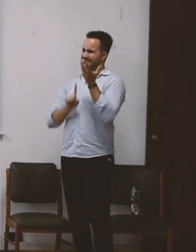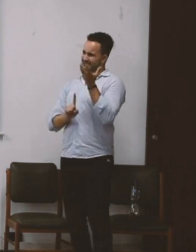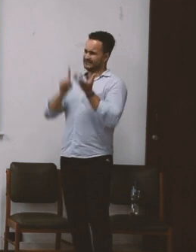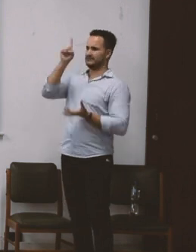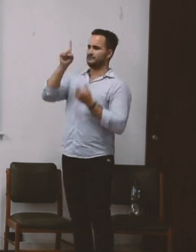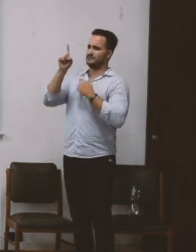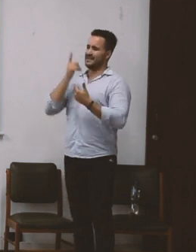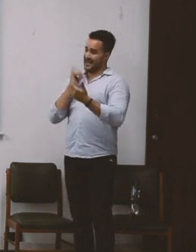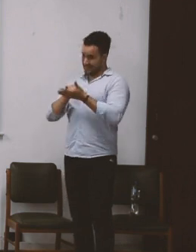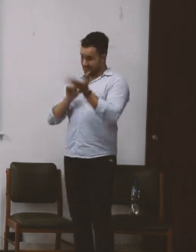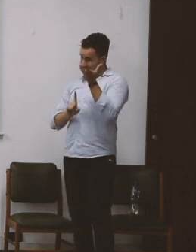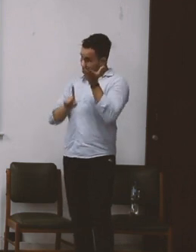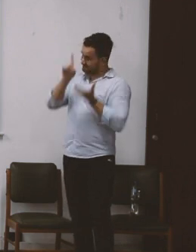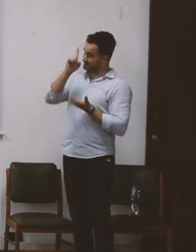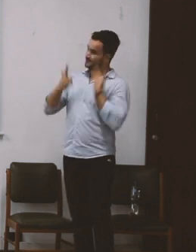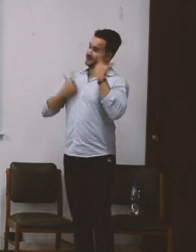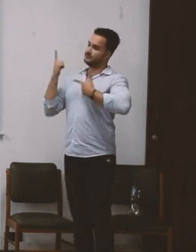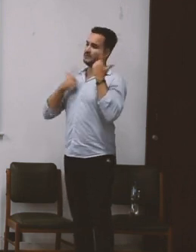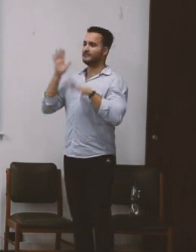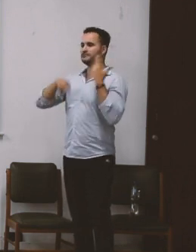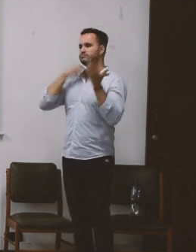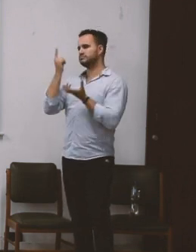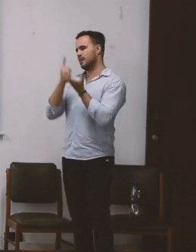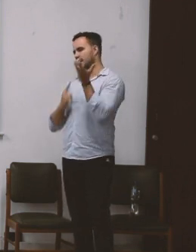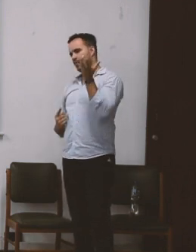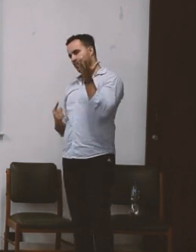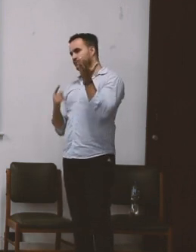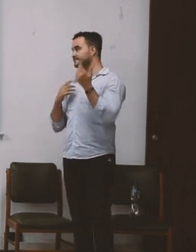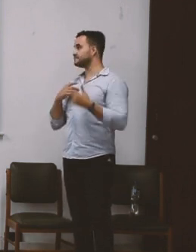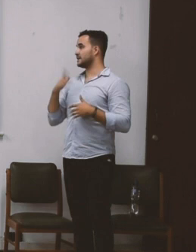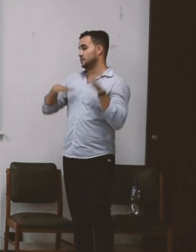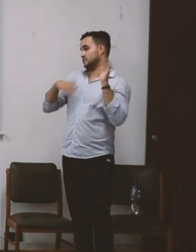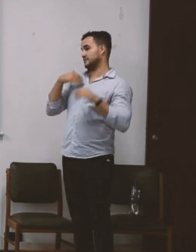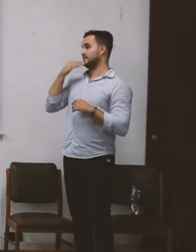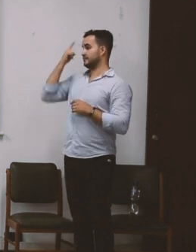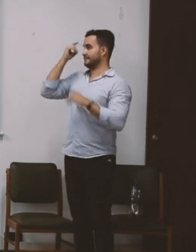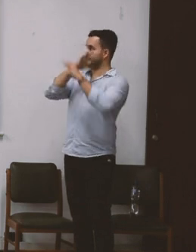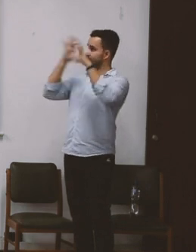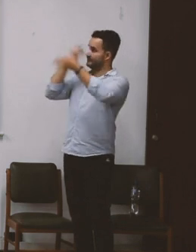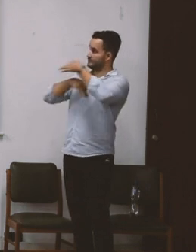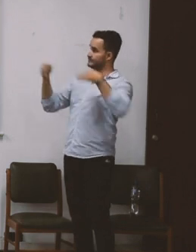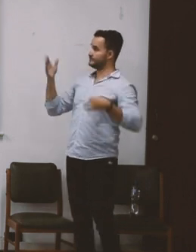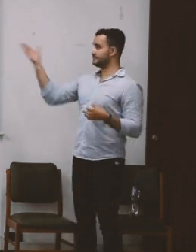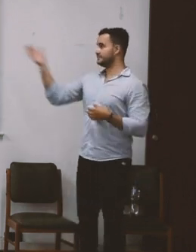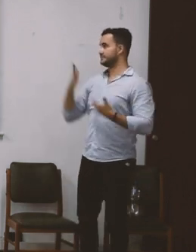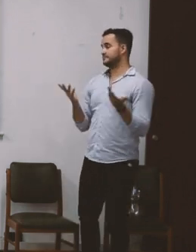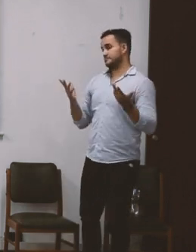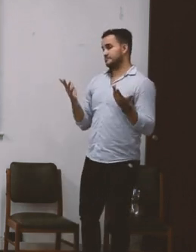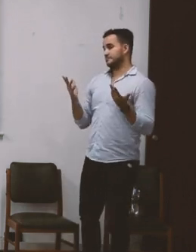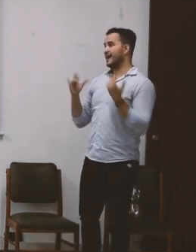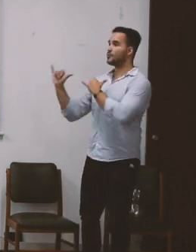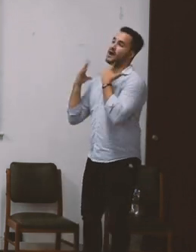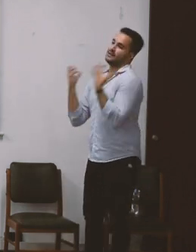ocasiones fracasan, ya sea en la aspiración para que se conviertan en Pablo Pineda, la siguiente por favor, o